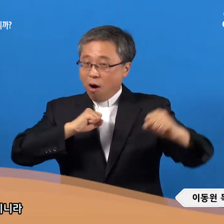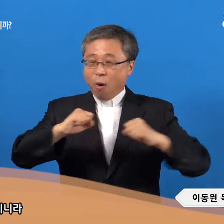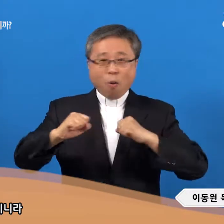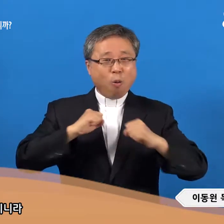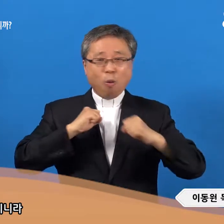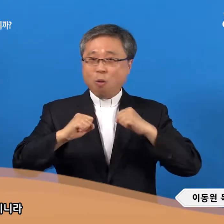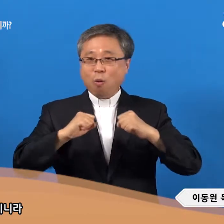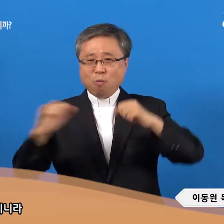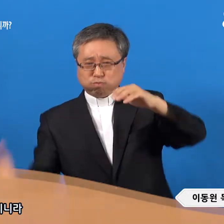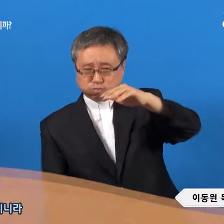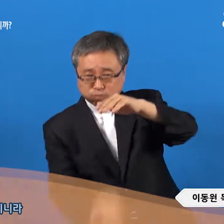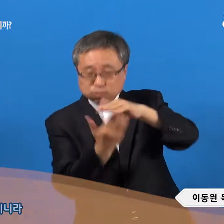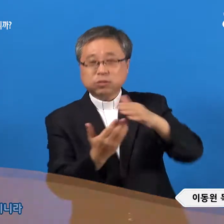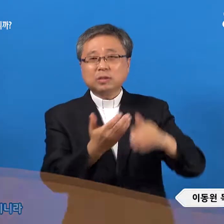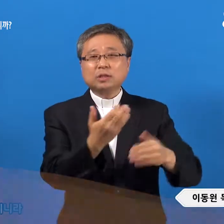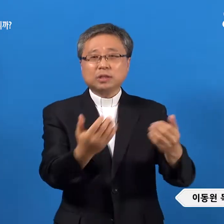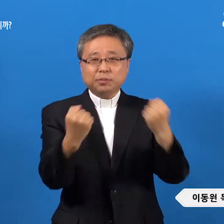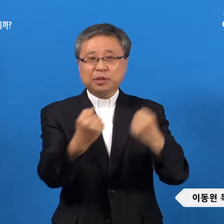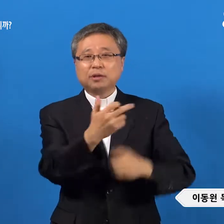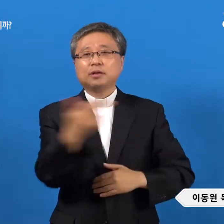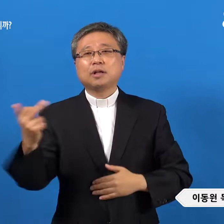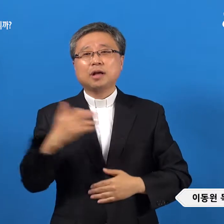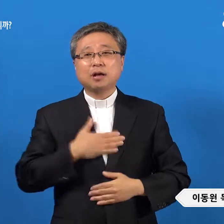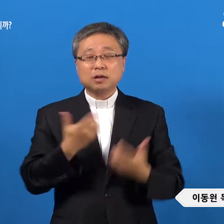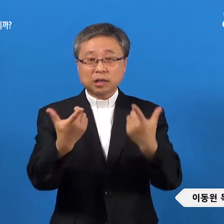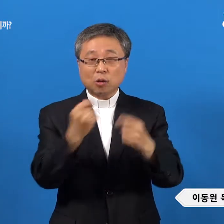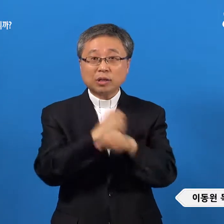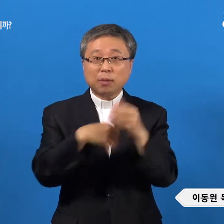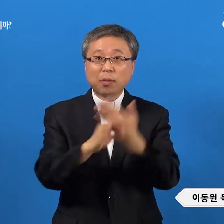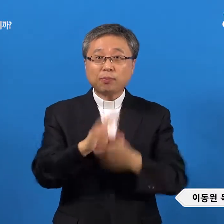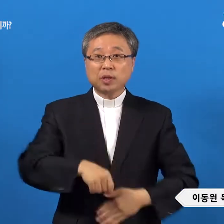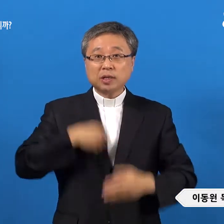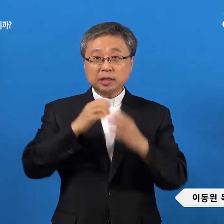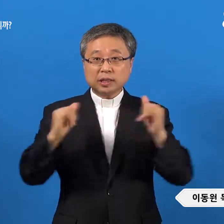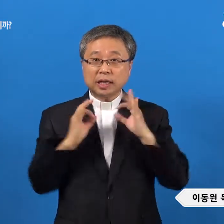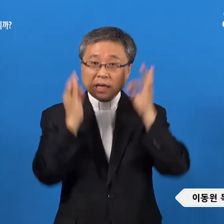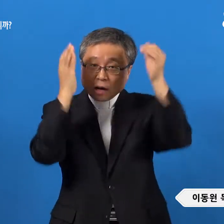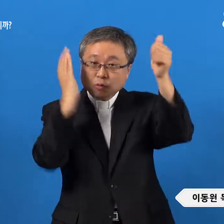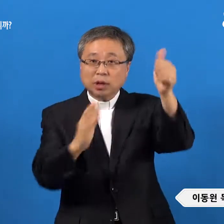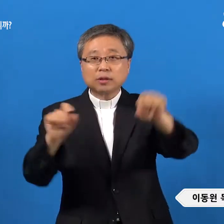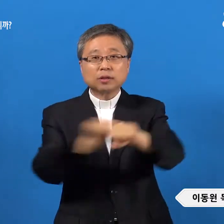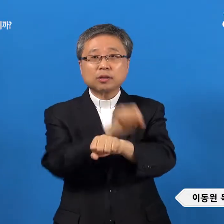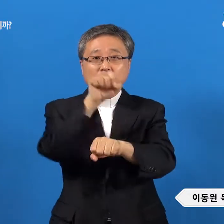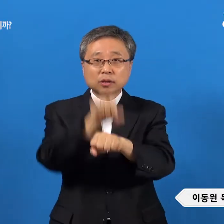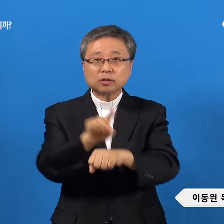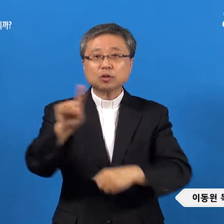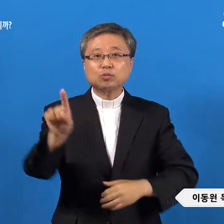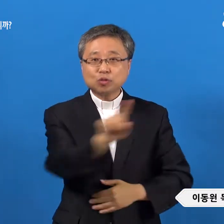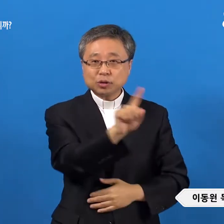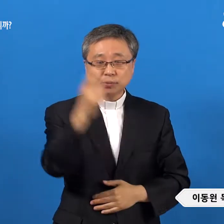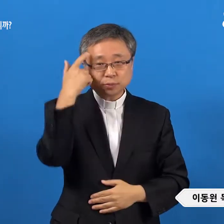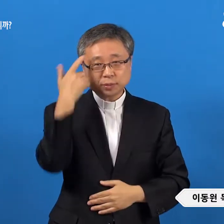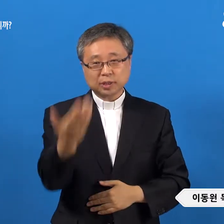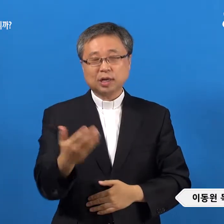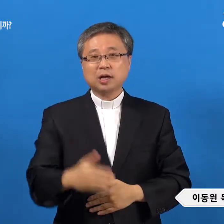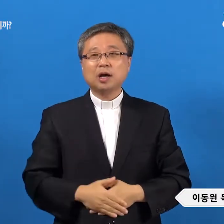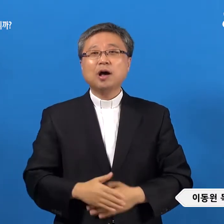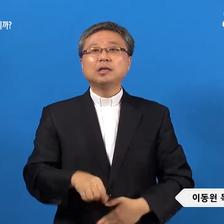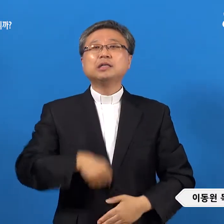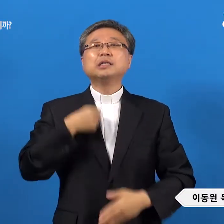크니라. 자, 그렇다면 의인의 간구의 특성은 무엇일까요? 자, 의인의 간구,